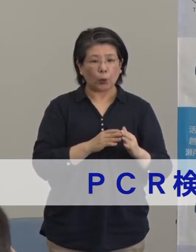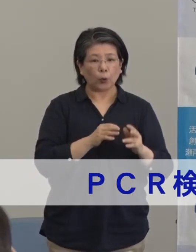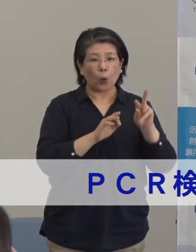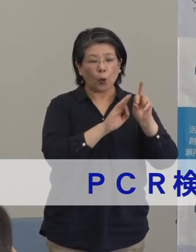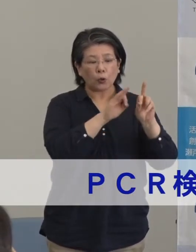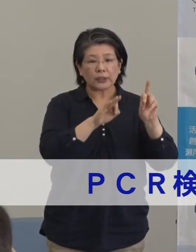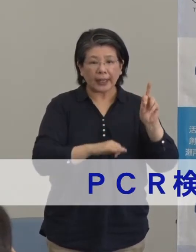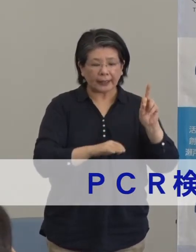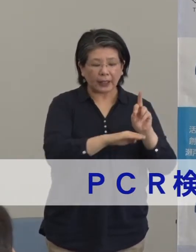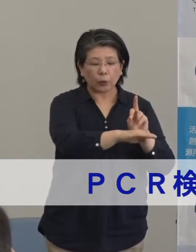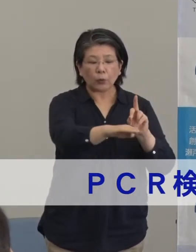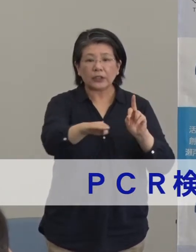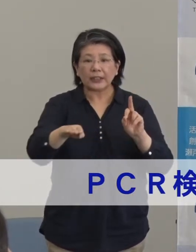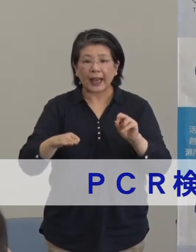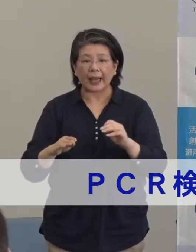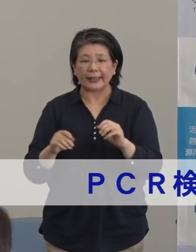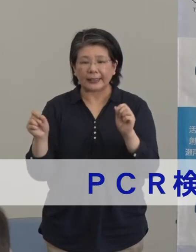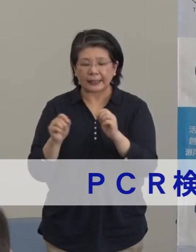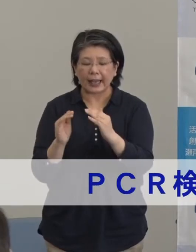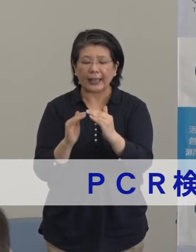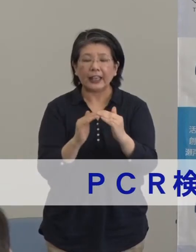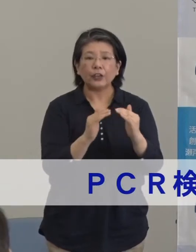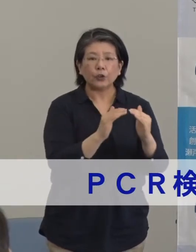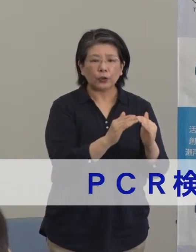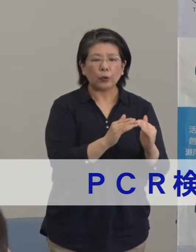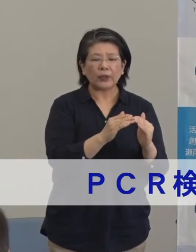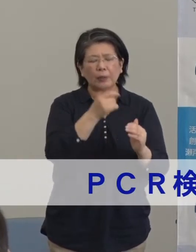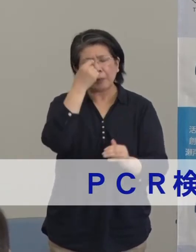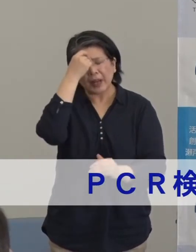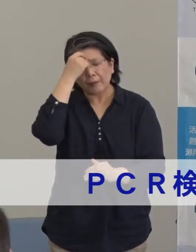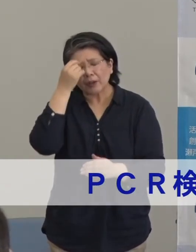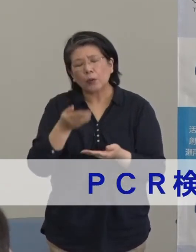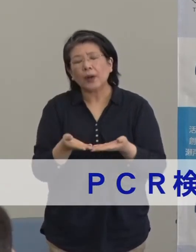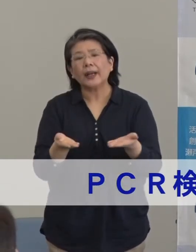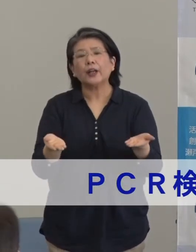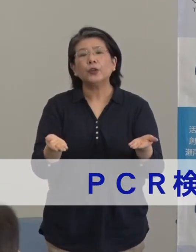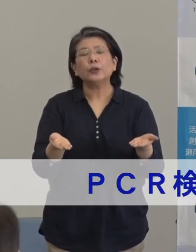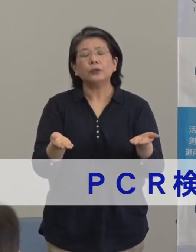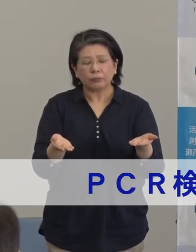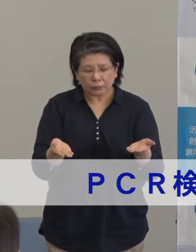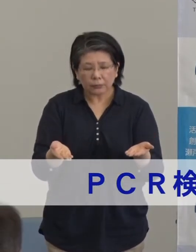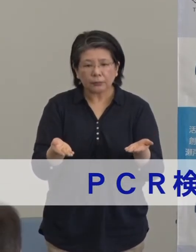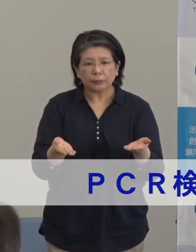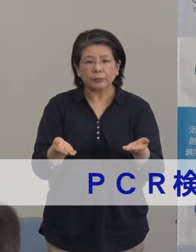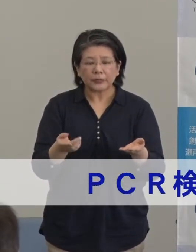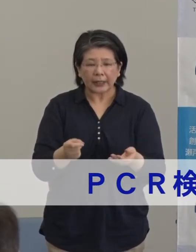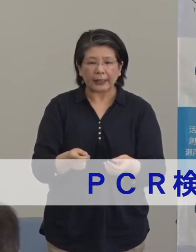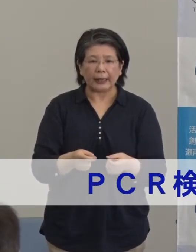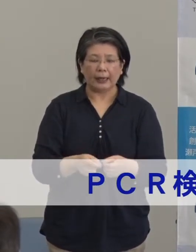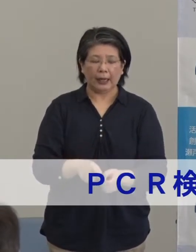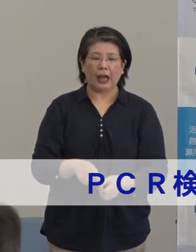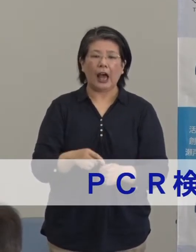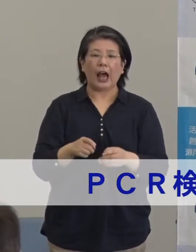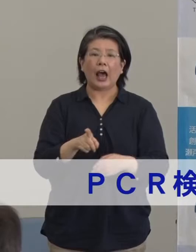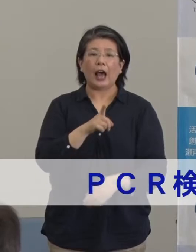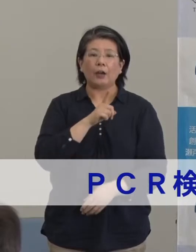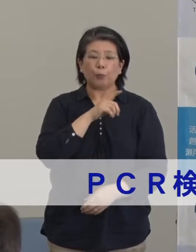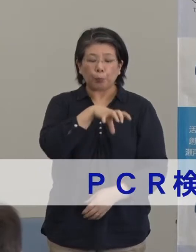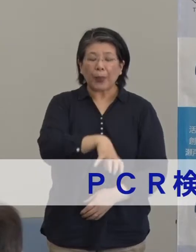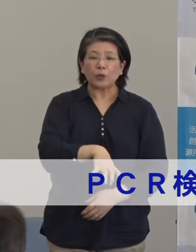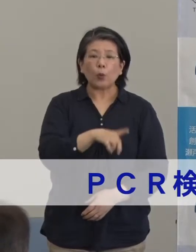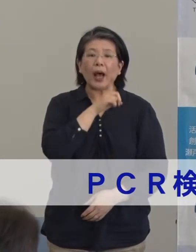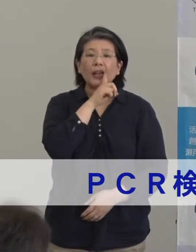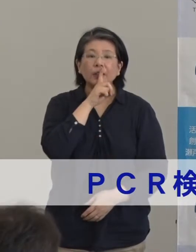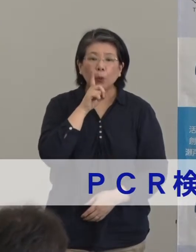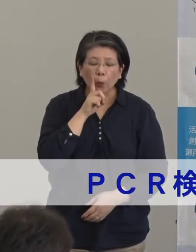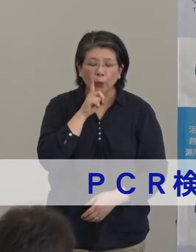そういう方等のご迷惑等もございますので、まあ、あえて非公表ということで行かせていただきたいと思っております